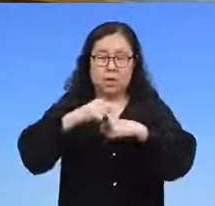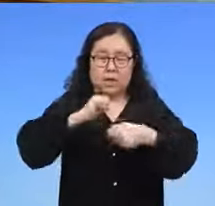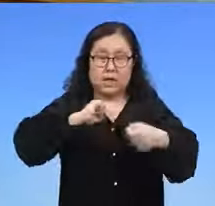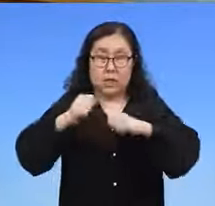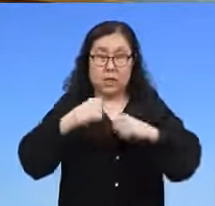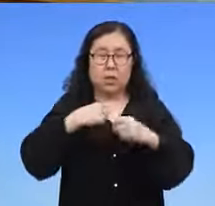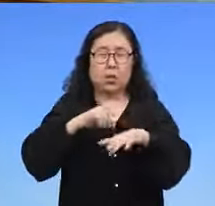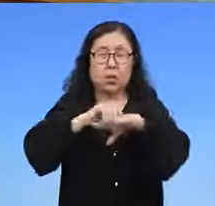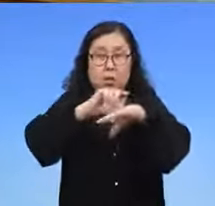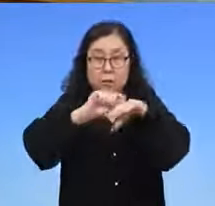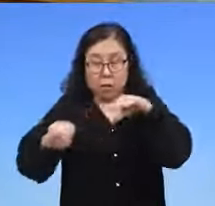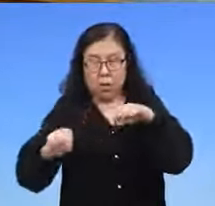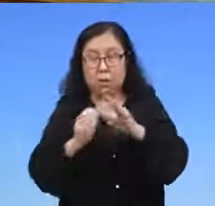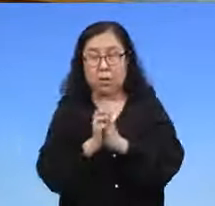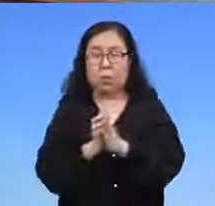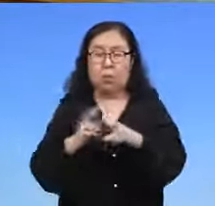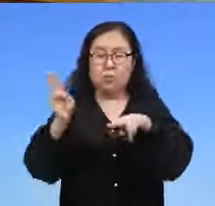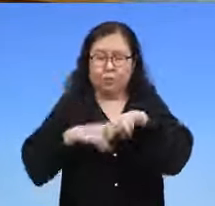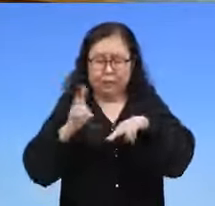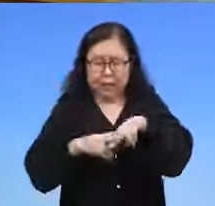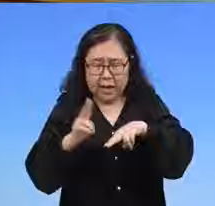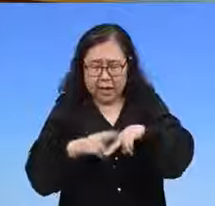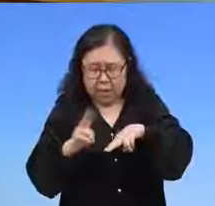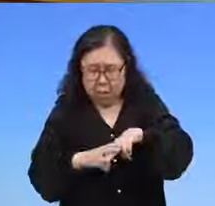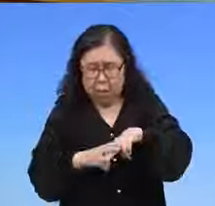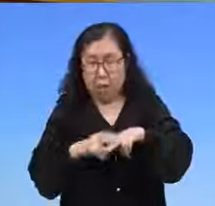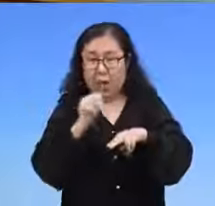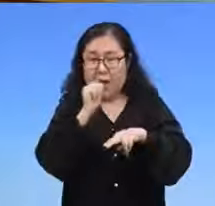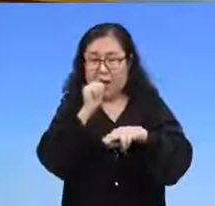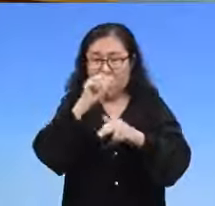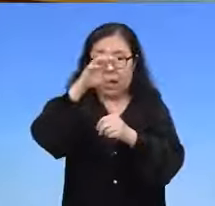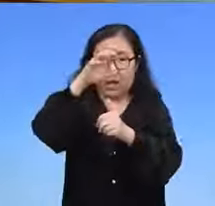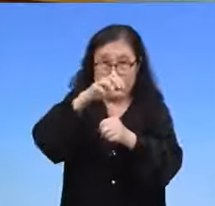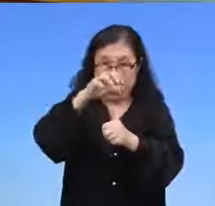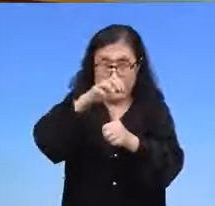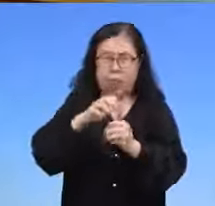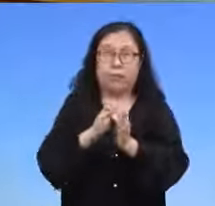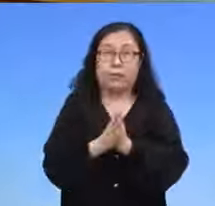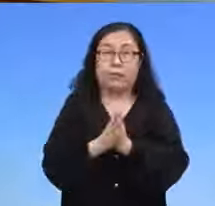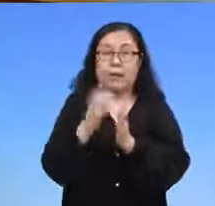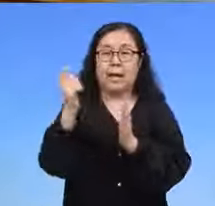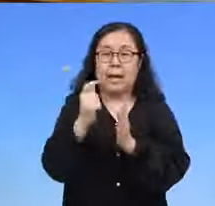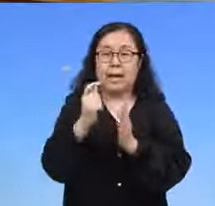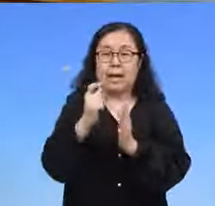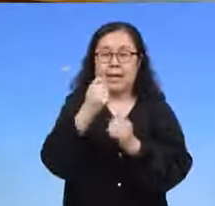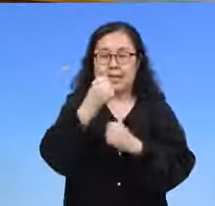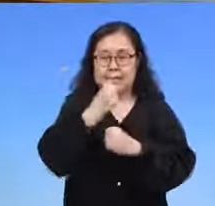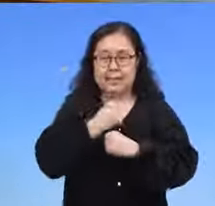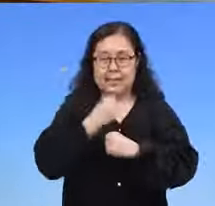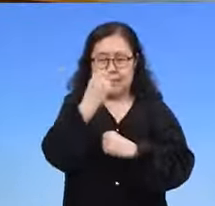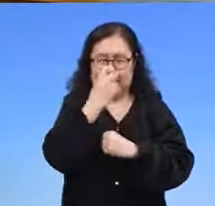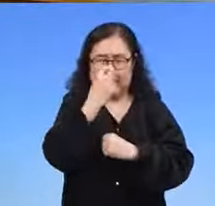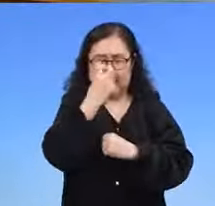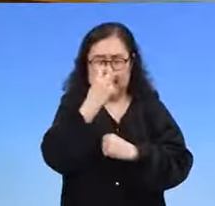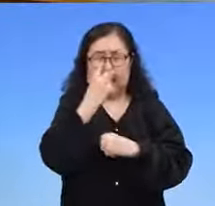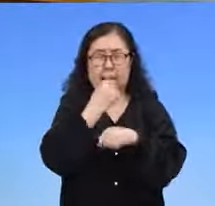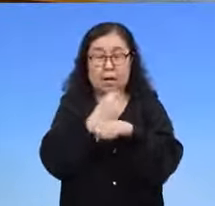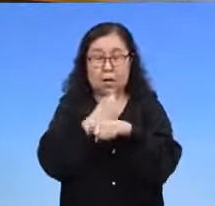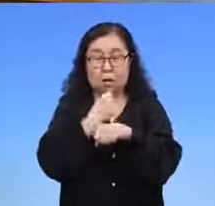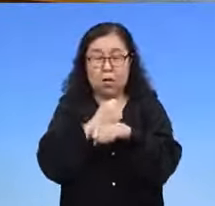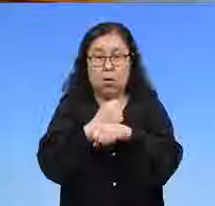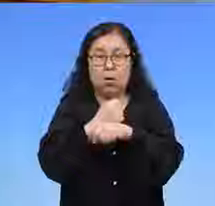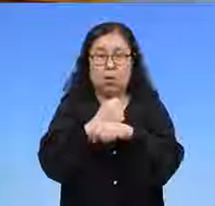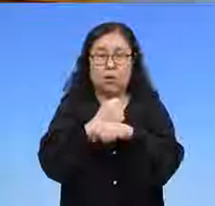치라 하여 많이 친 후에 옥에 가두고 간수에게 명하여 든든히 지키라 하니, 그가 이러한 명령을 받아